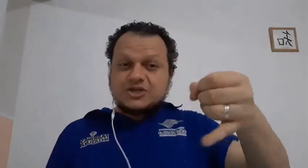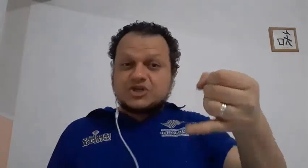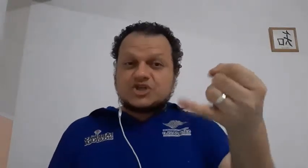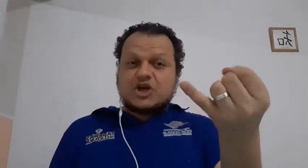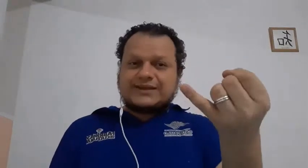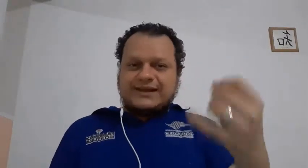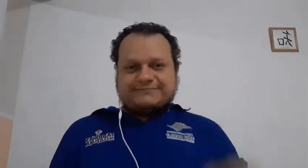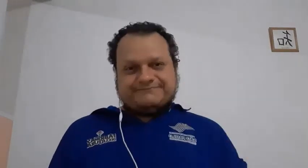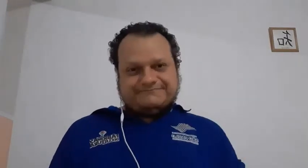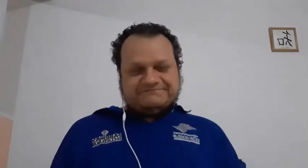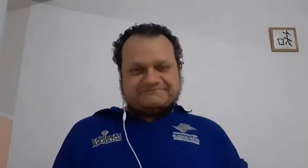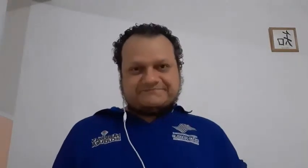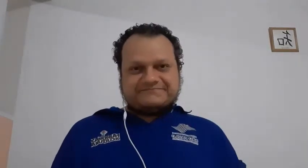J.